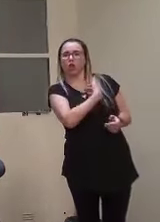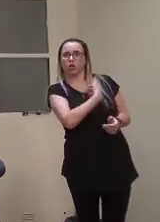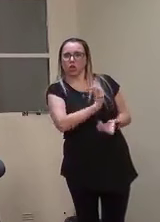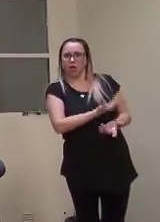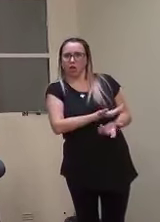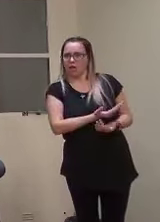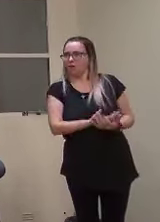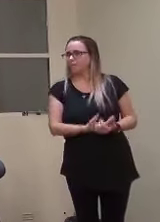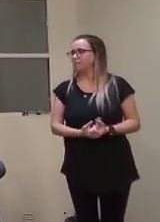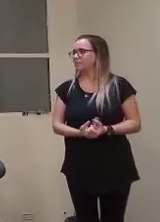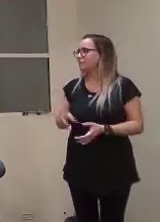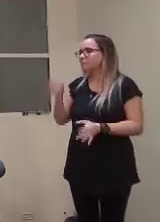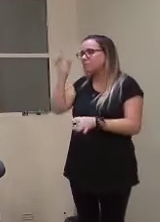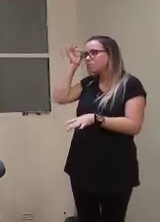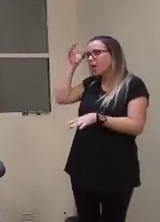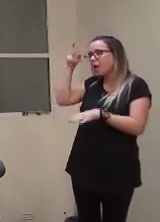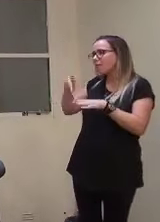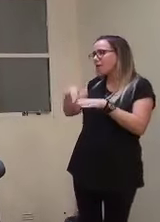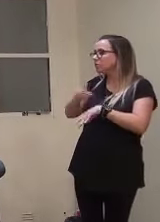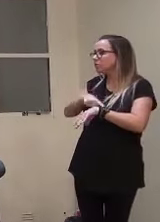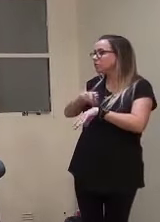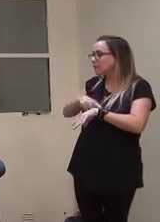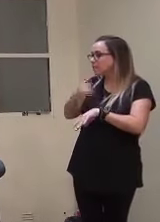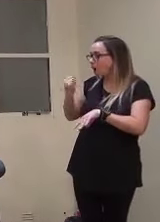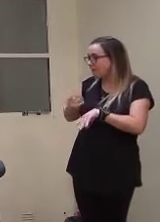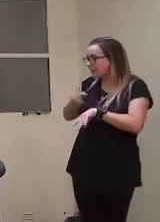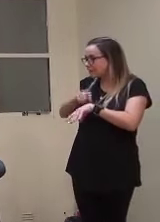bueno pero dos minutos